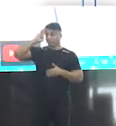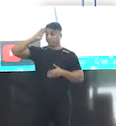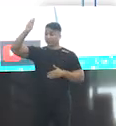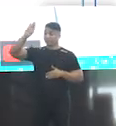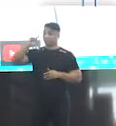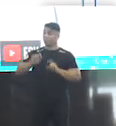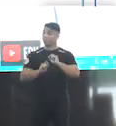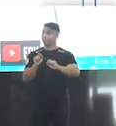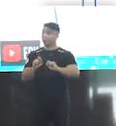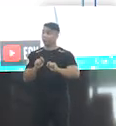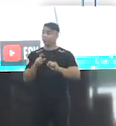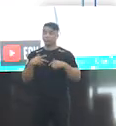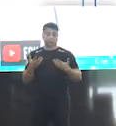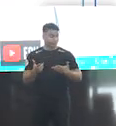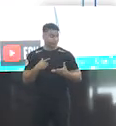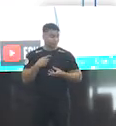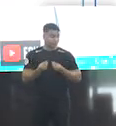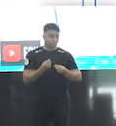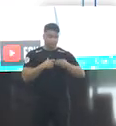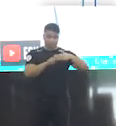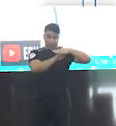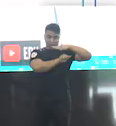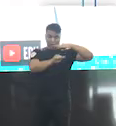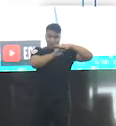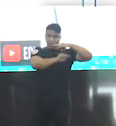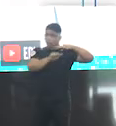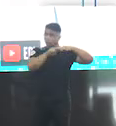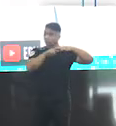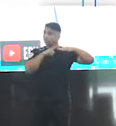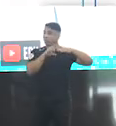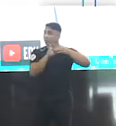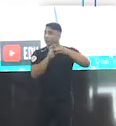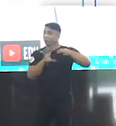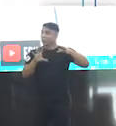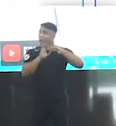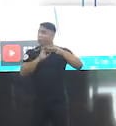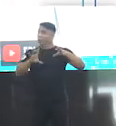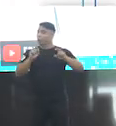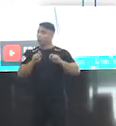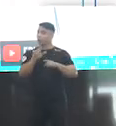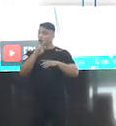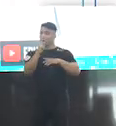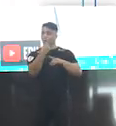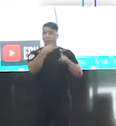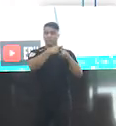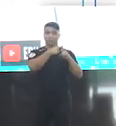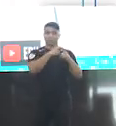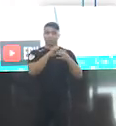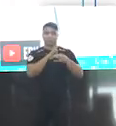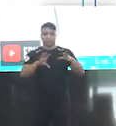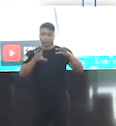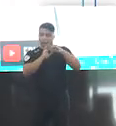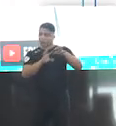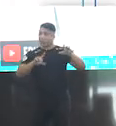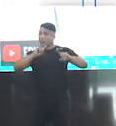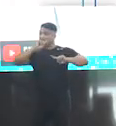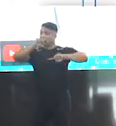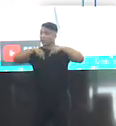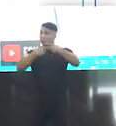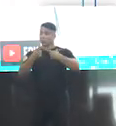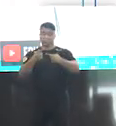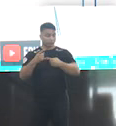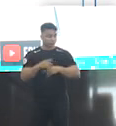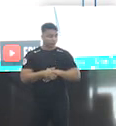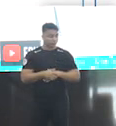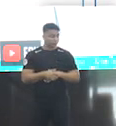que tem é que os ácidos liberam H+. Depois vem,